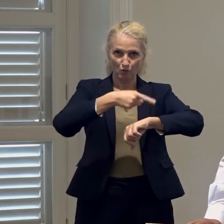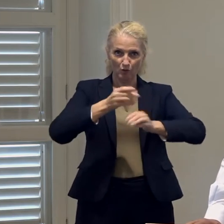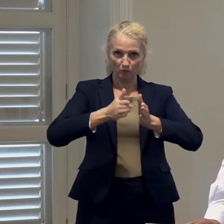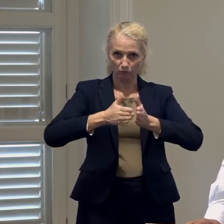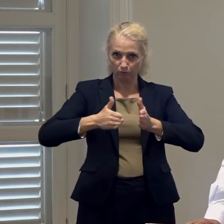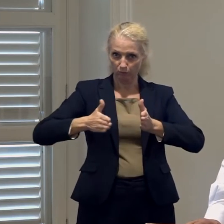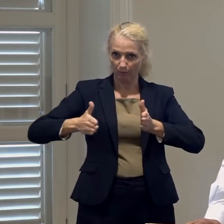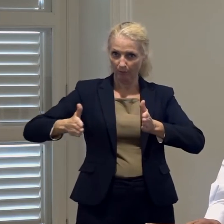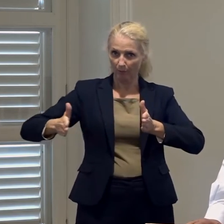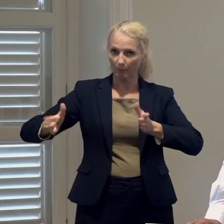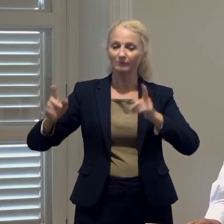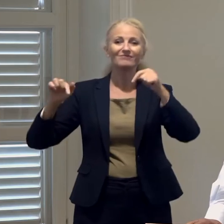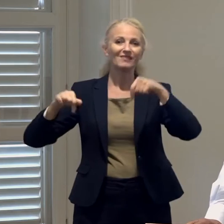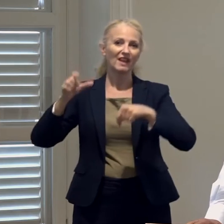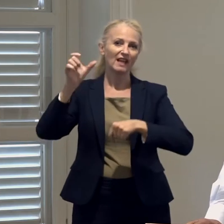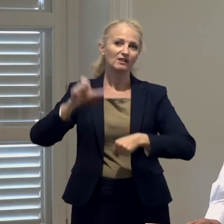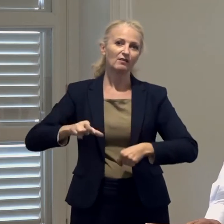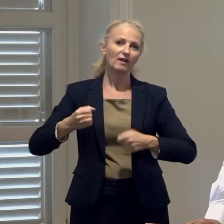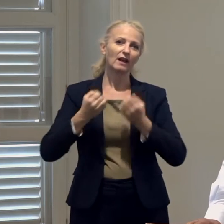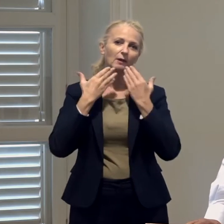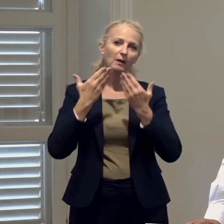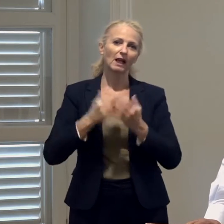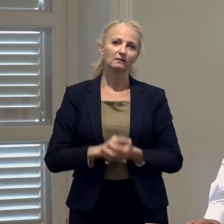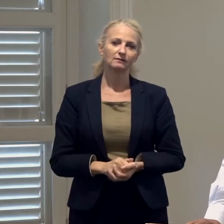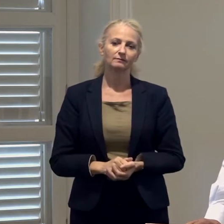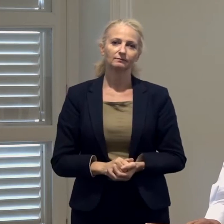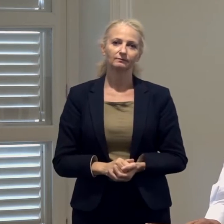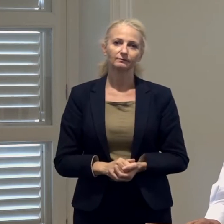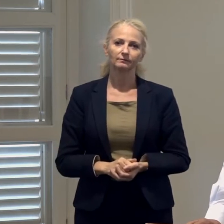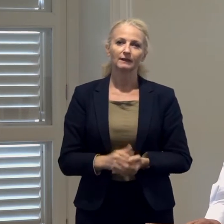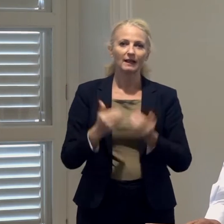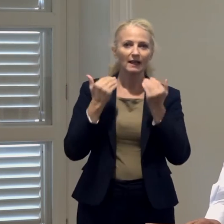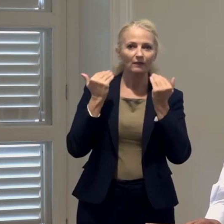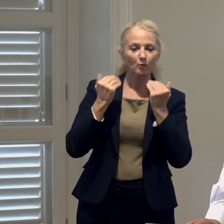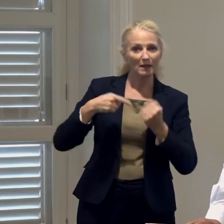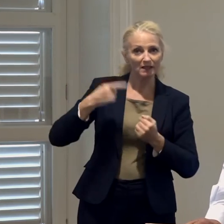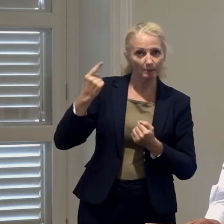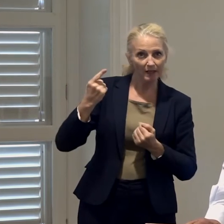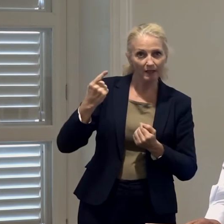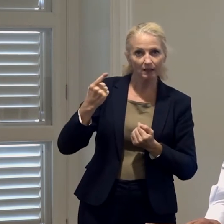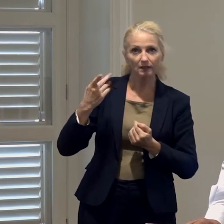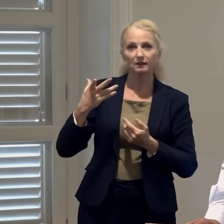bekendgemaakt. Voor meer informatie verwijs ik u naar onze website